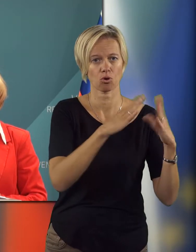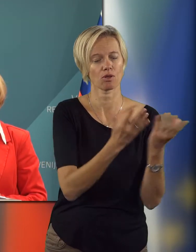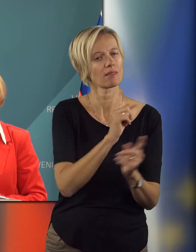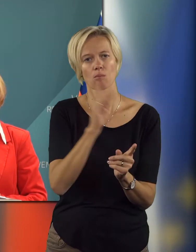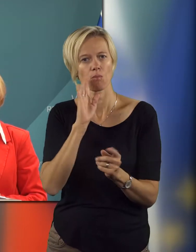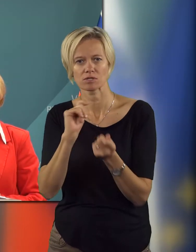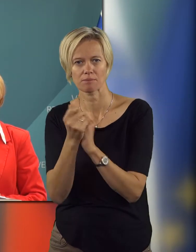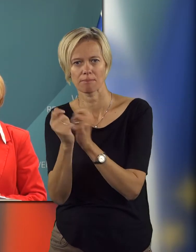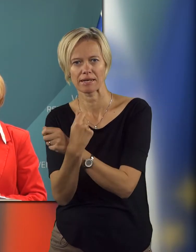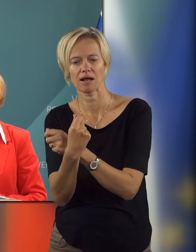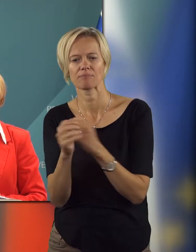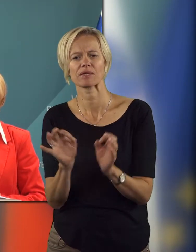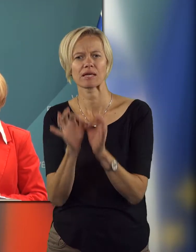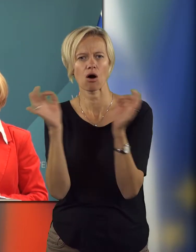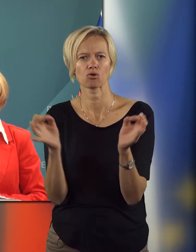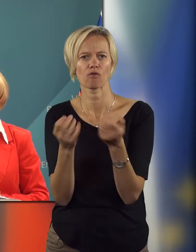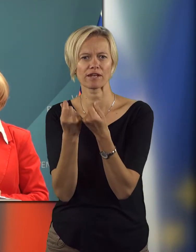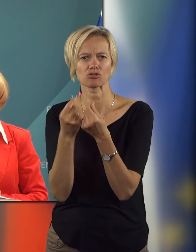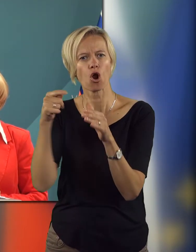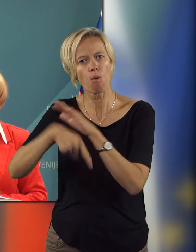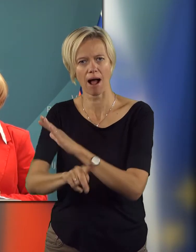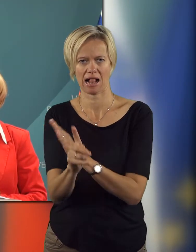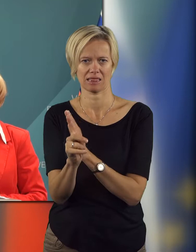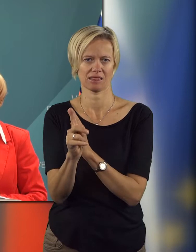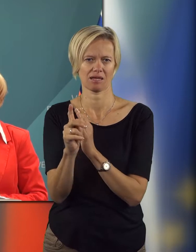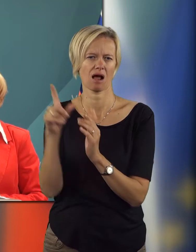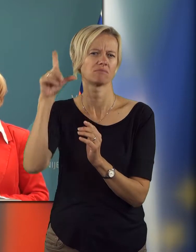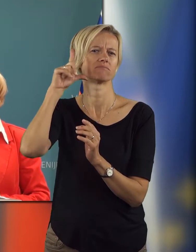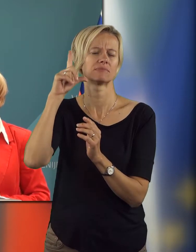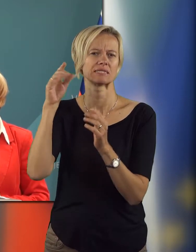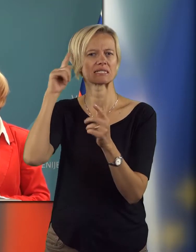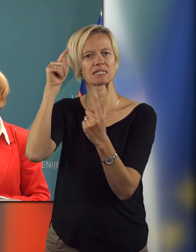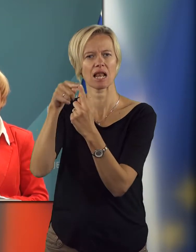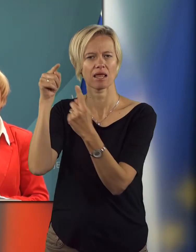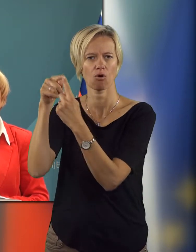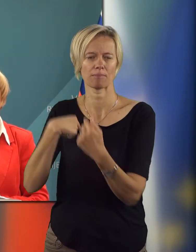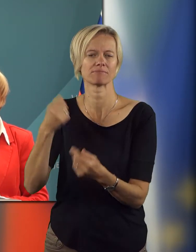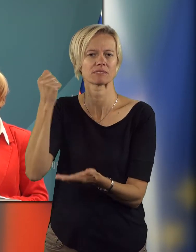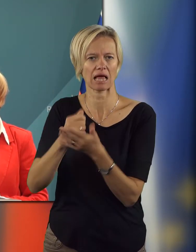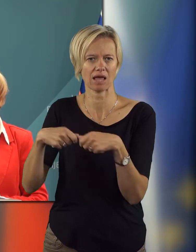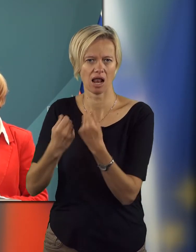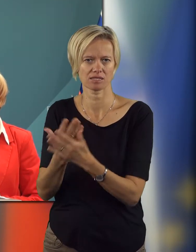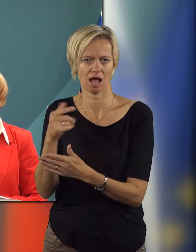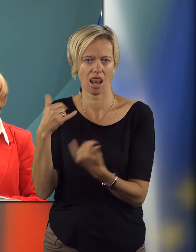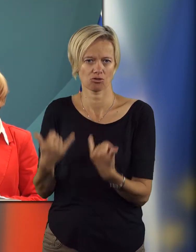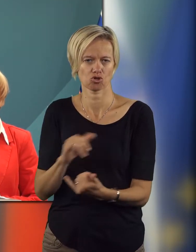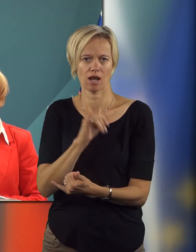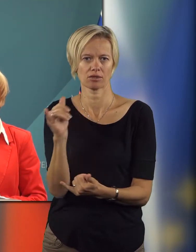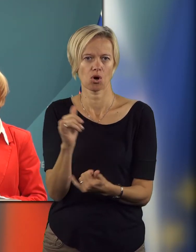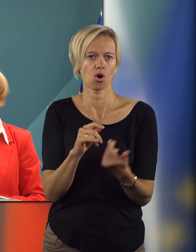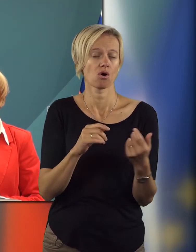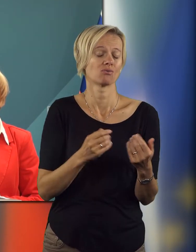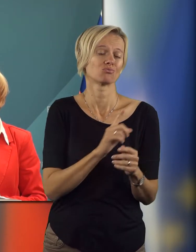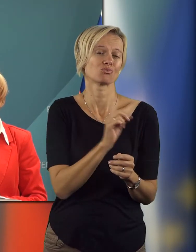bomo spreminjali javnofinančnih globalnih ciljev, ki smo si jih zadali za letošnje leto. Z